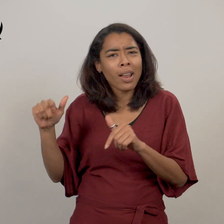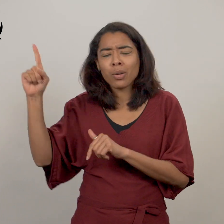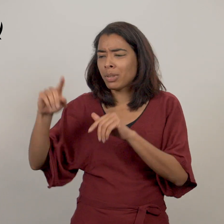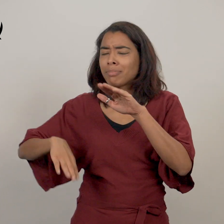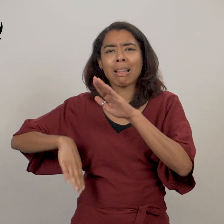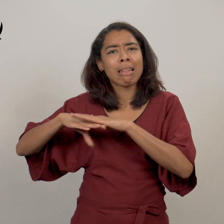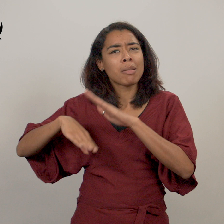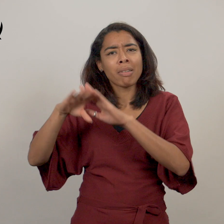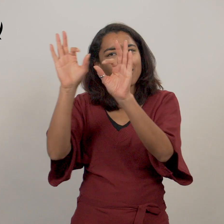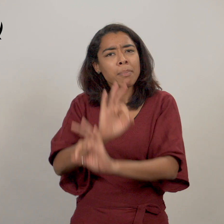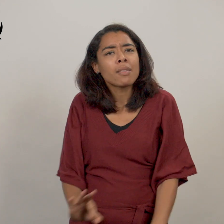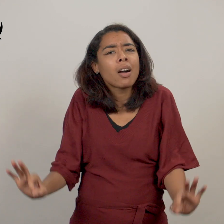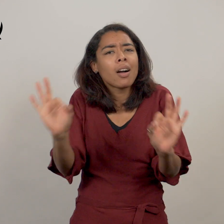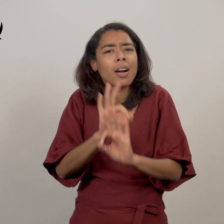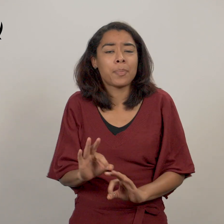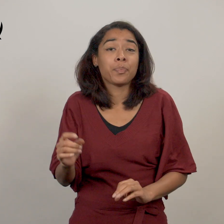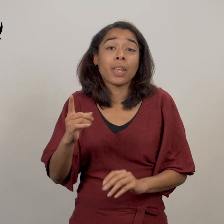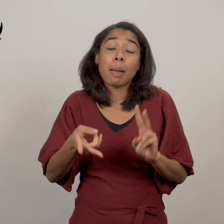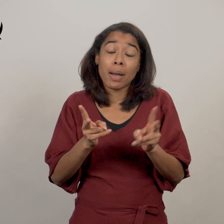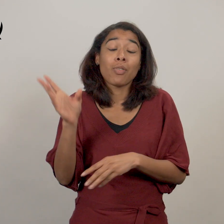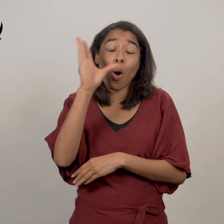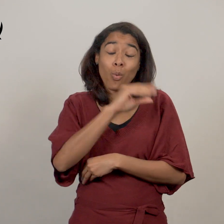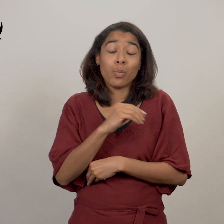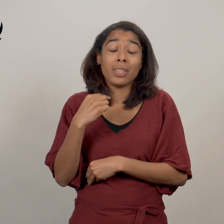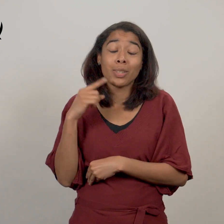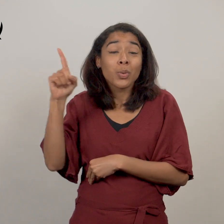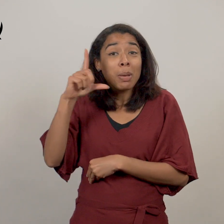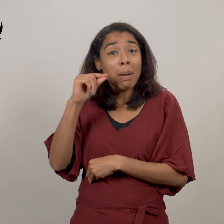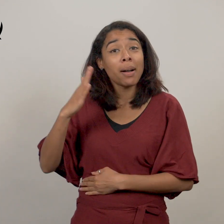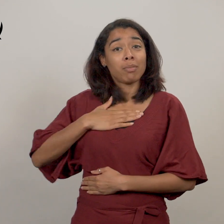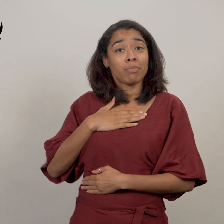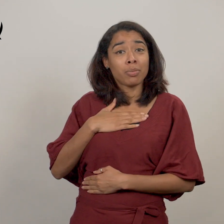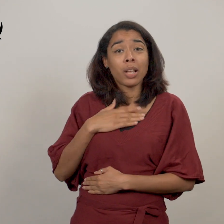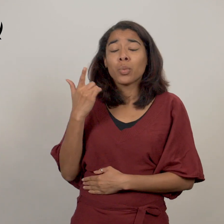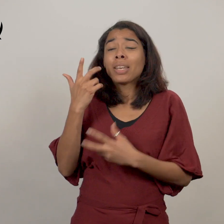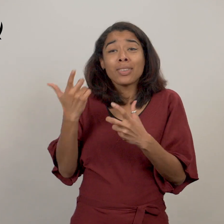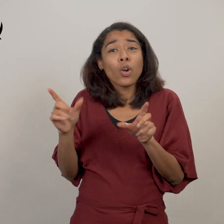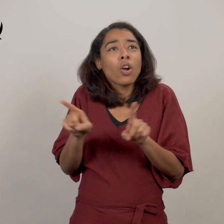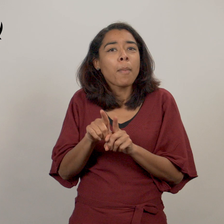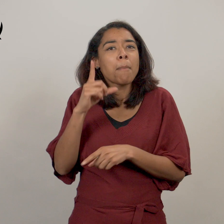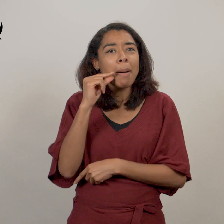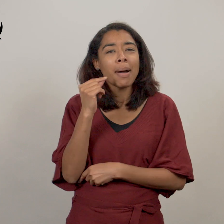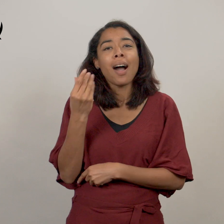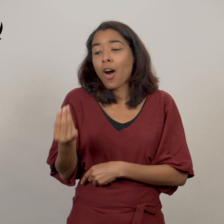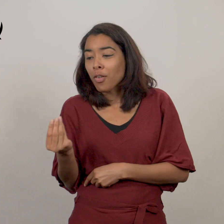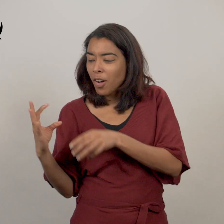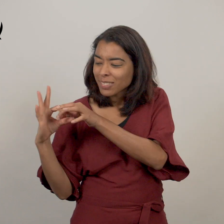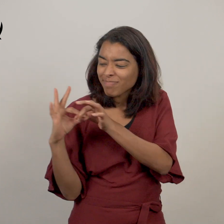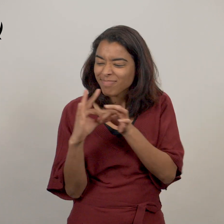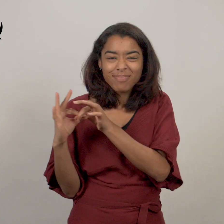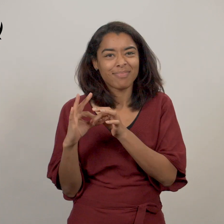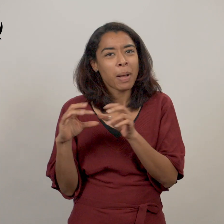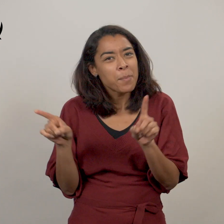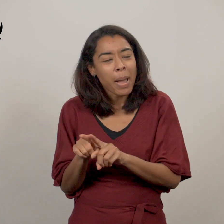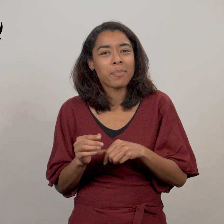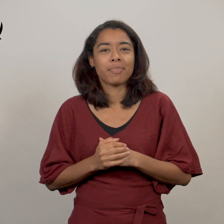limite. Nous oublions trop souvent qu'il est aussi notre papa et qu'il veut avoir une relation avec nous qui soit aussi proche qu'un père avec son enfant. Jésus est